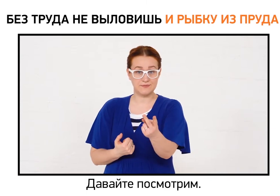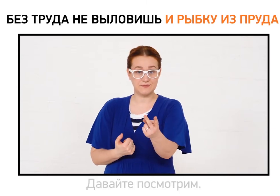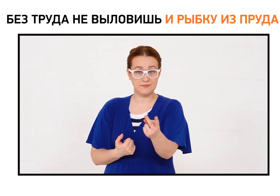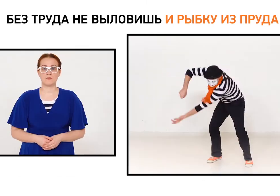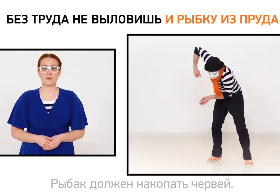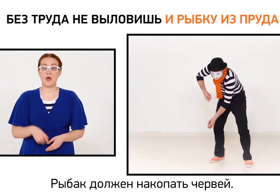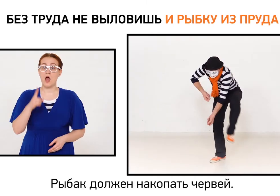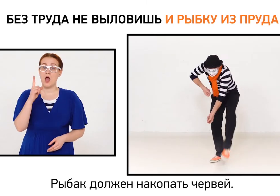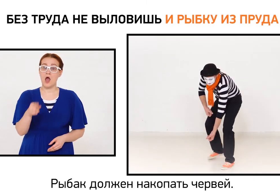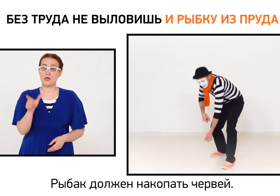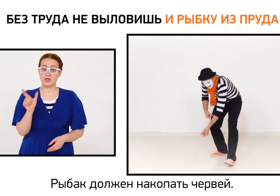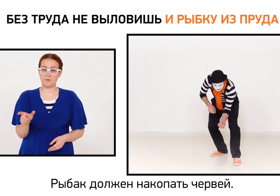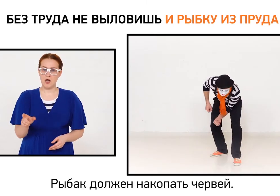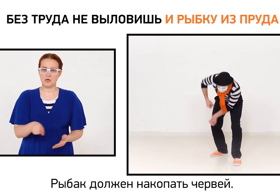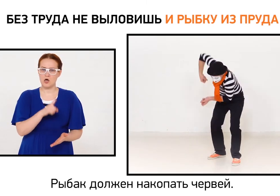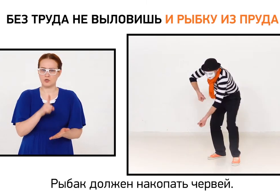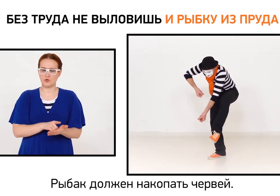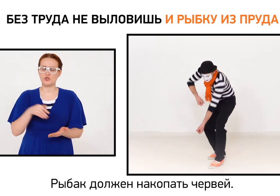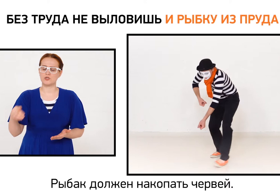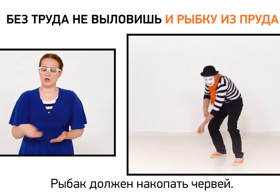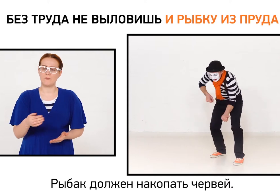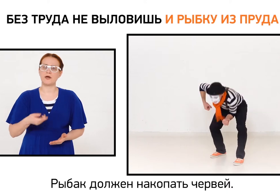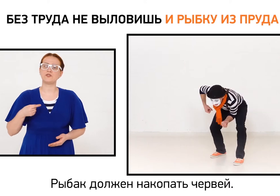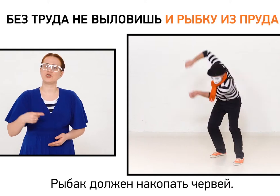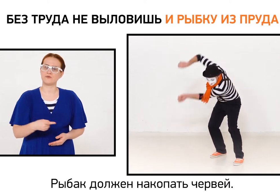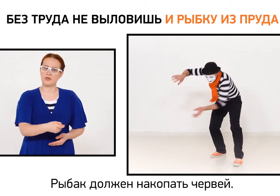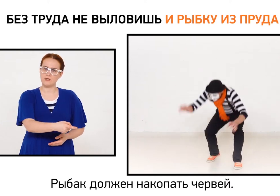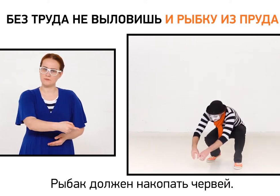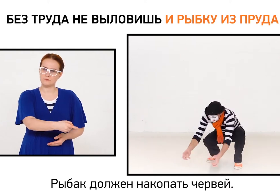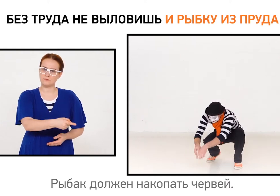посмотрим. Рыбак должен накопать червей.